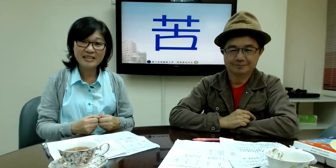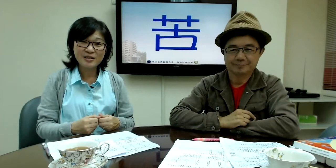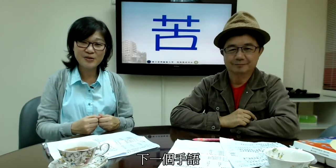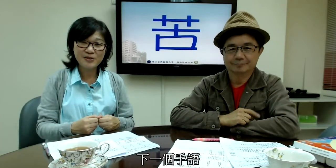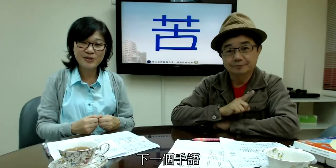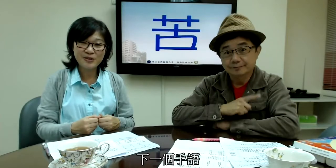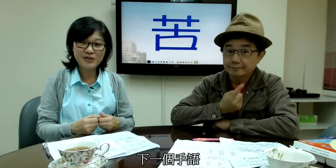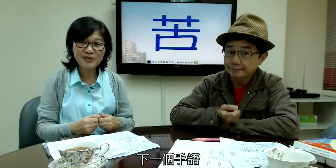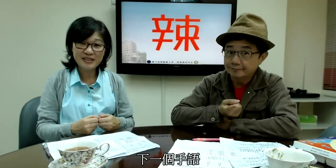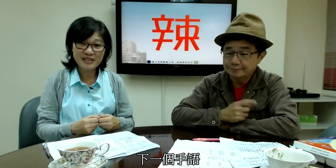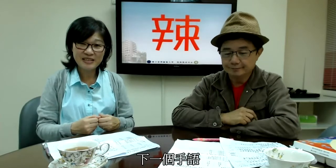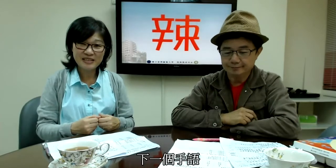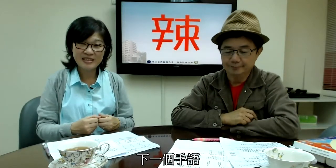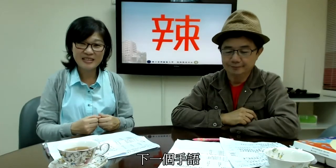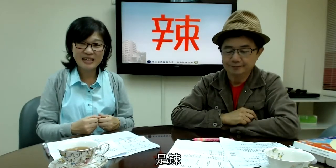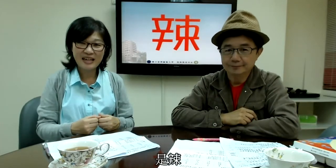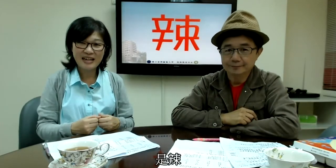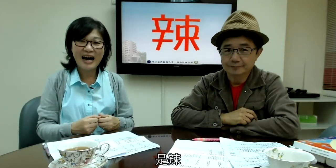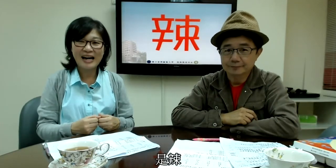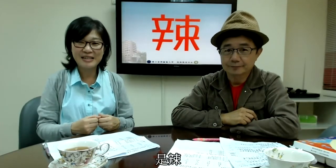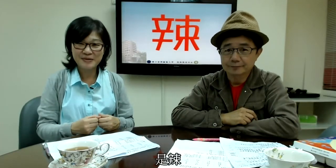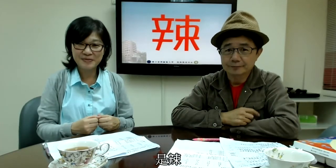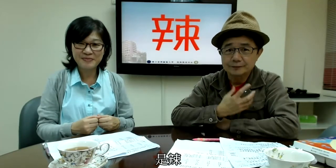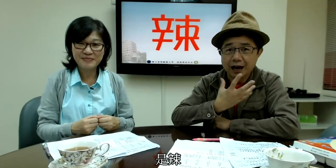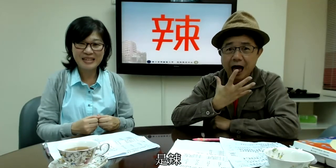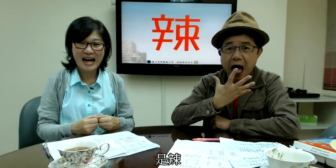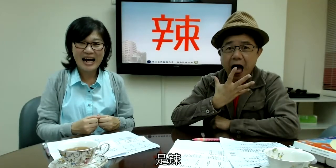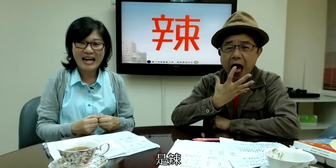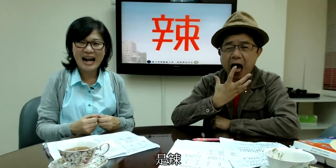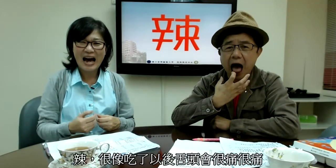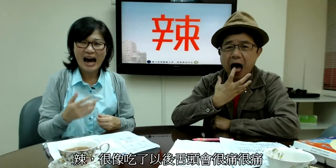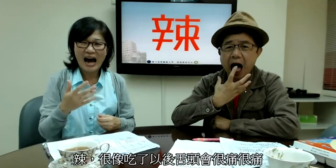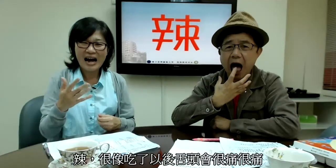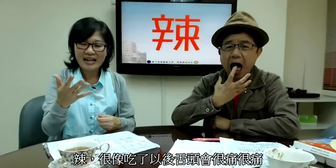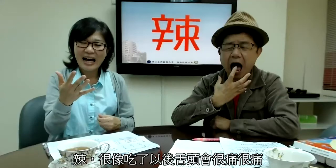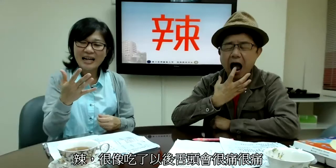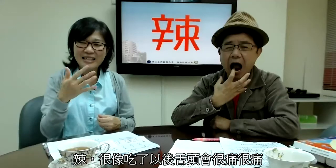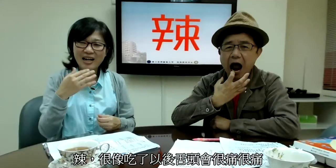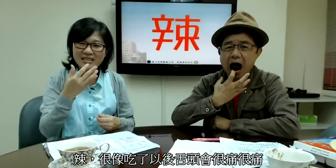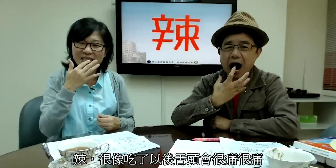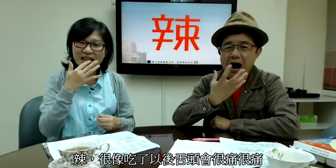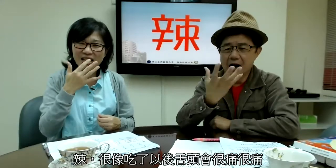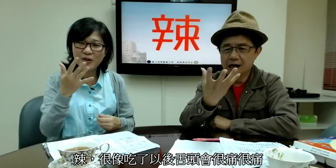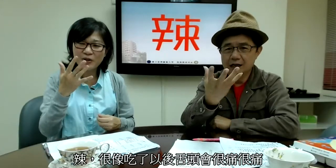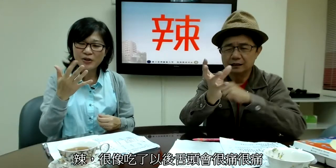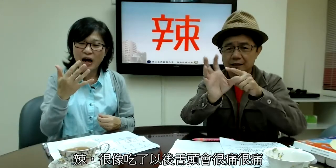手语是辣，辣辣很像啊，吃了以后